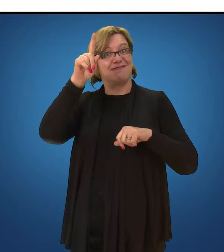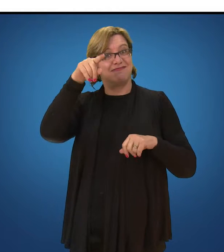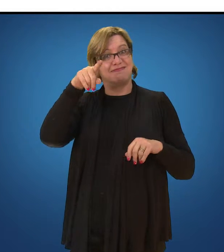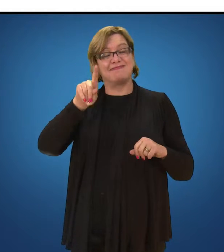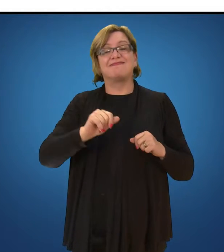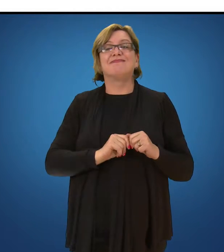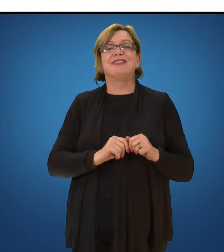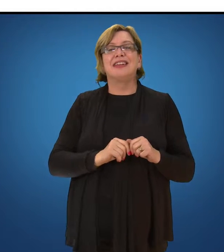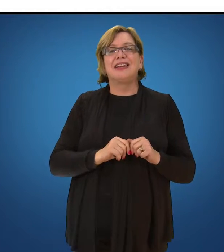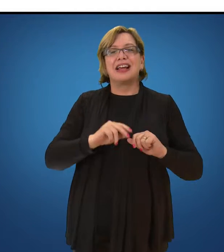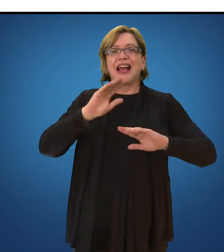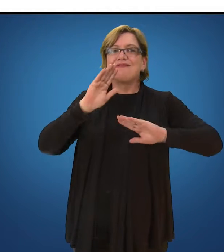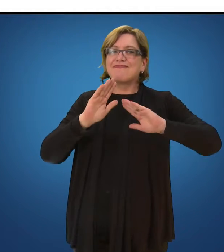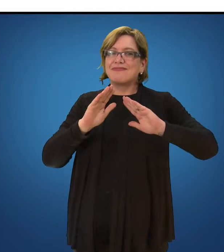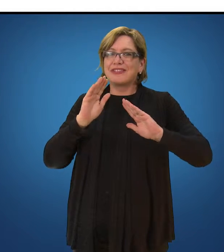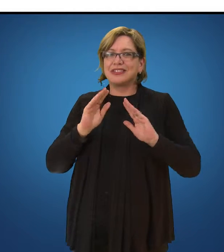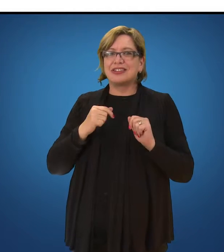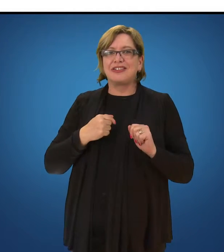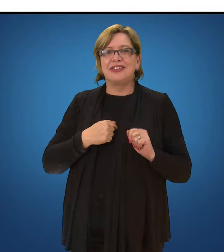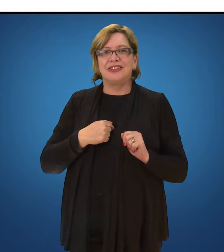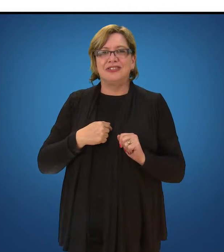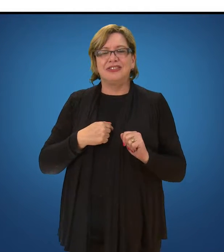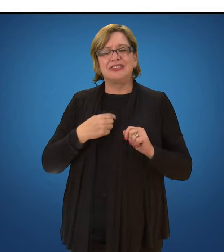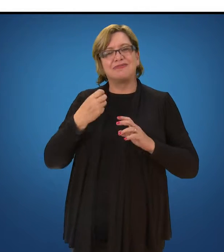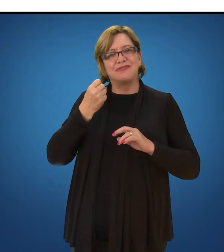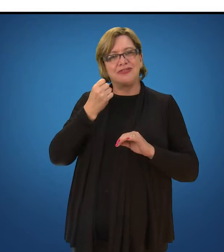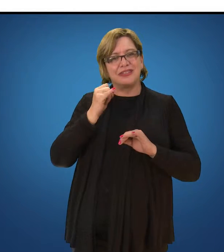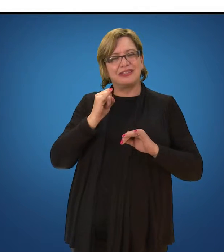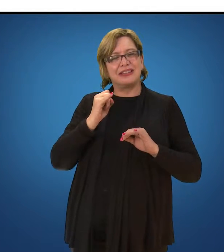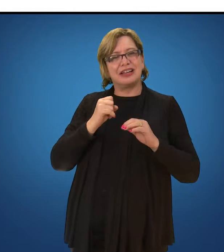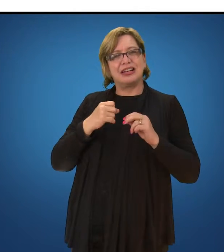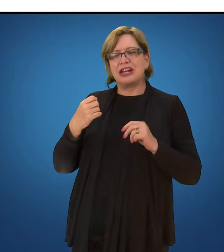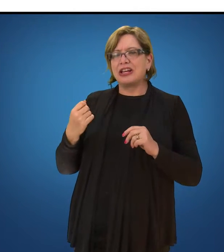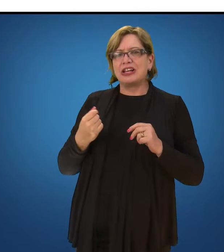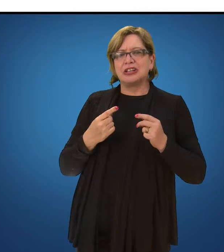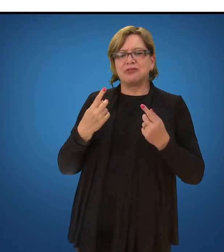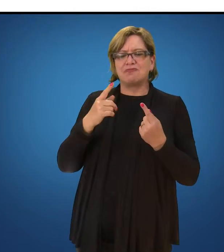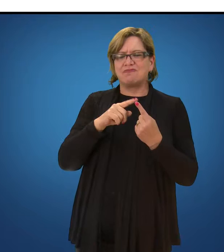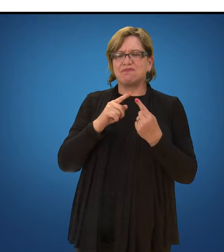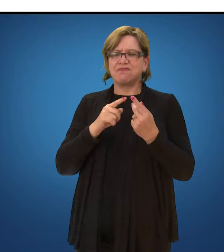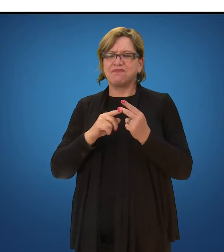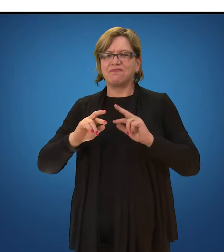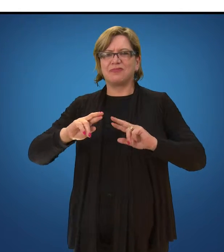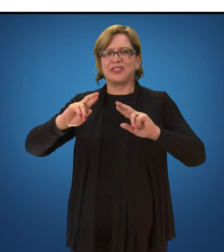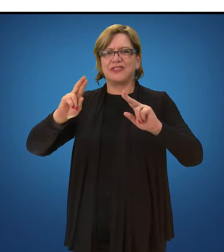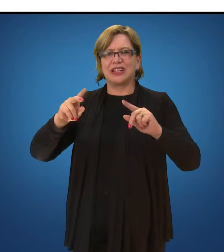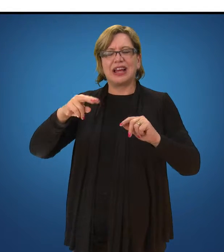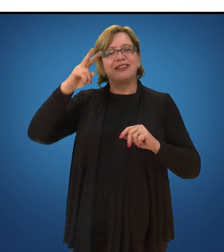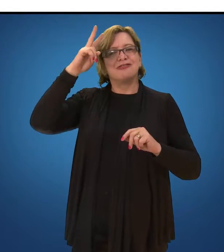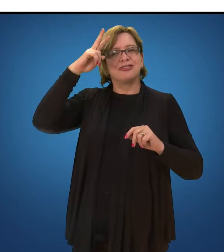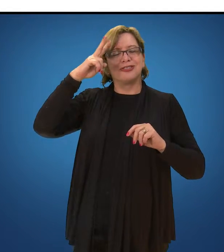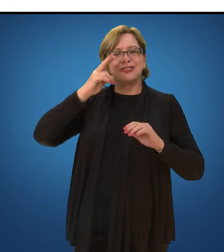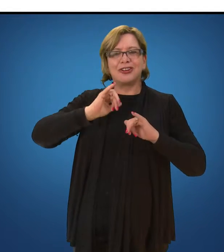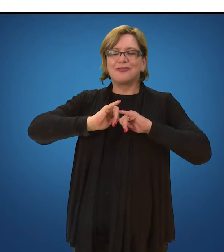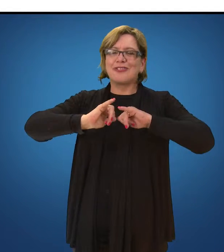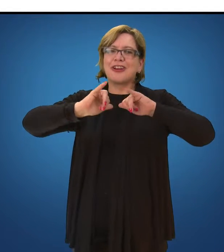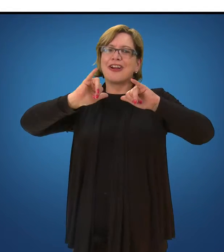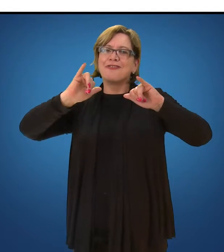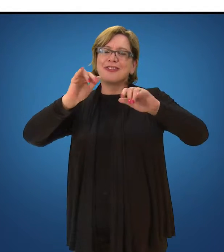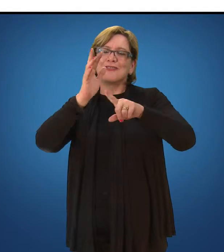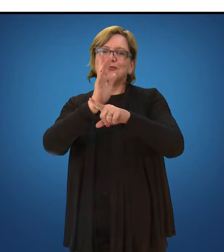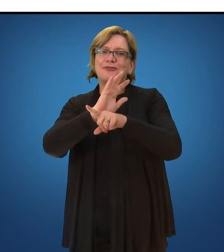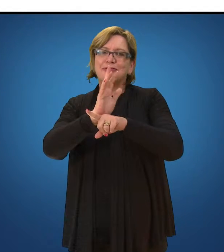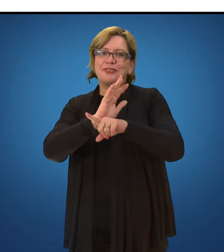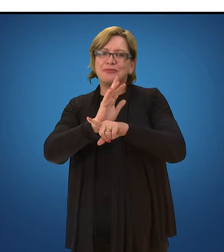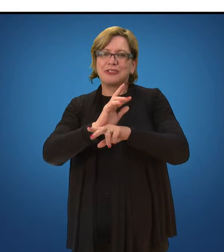isso, provavelmente, se você se dedicar a essa tarefa em 2 momentos diferentes, a narrativa que você vai produzir do filme